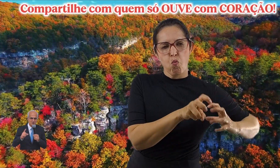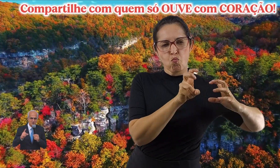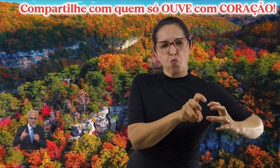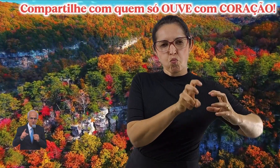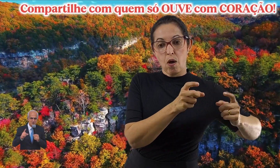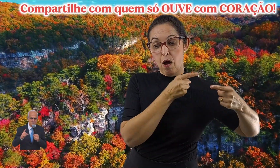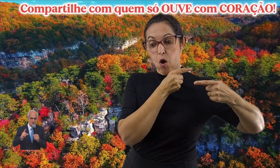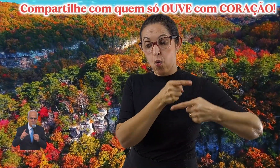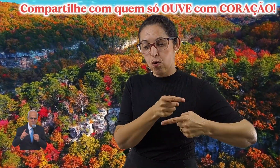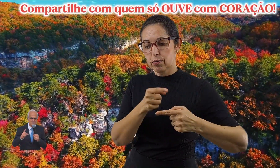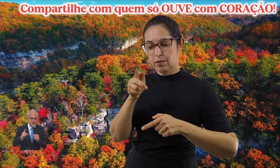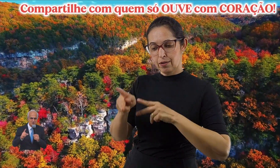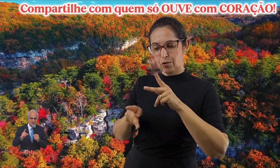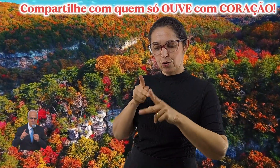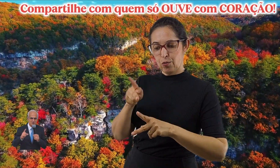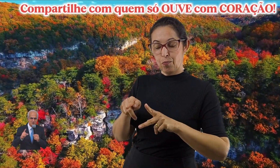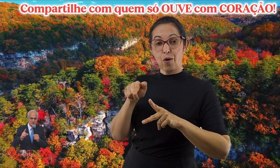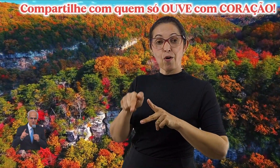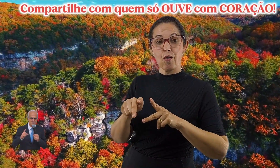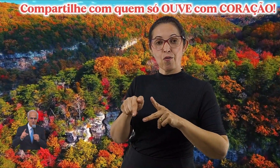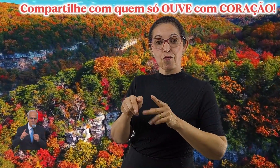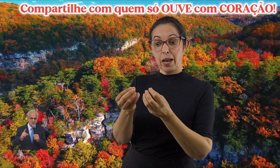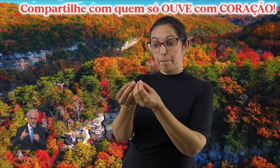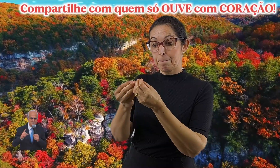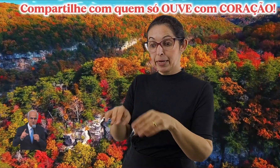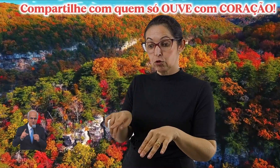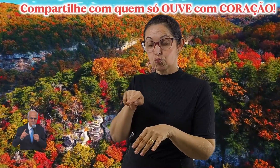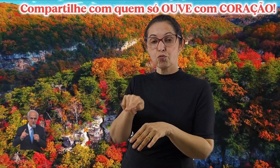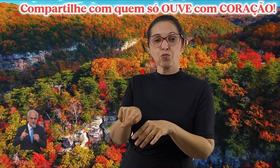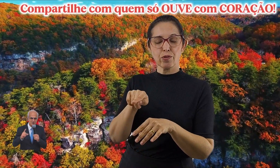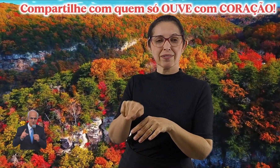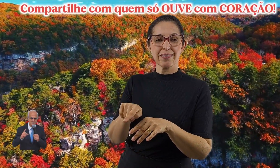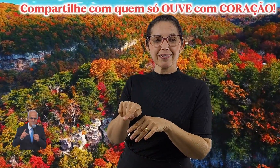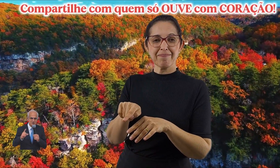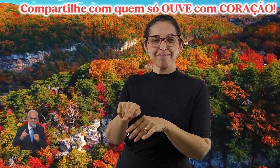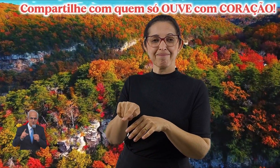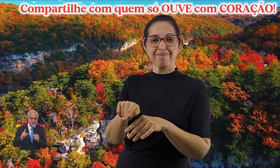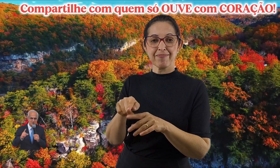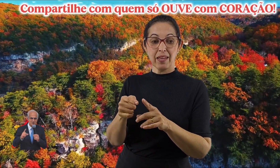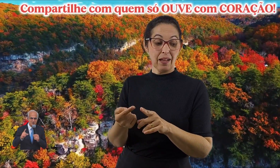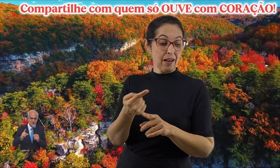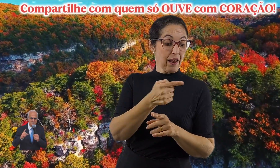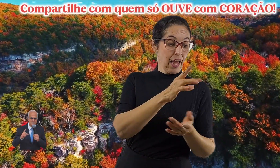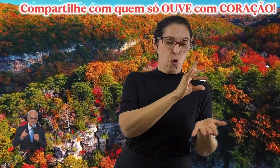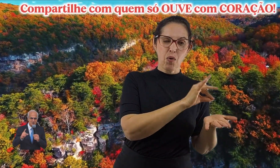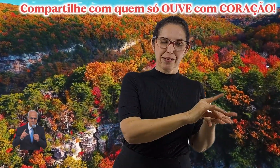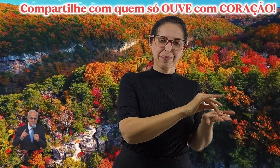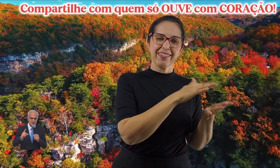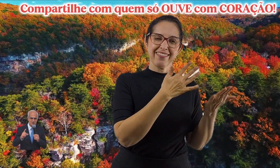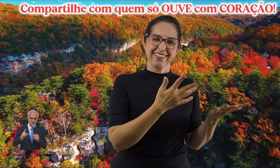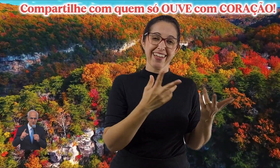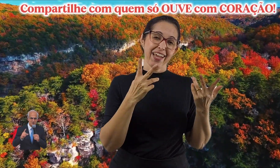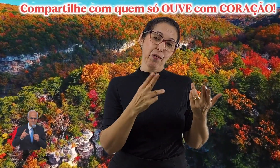atacar o povo de Israel e trazer prejuízo para o povo de Israel. Muitas vezes a